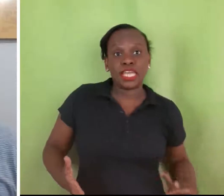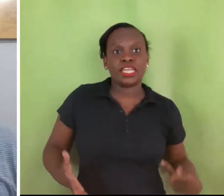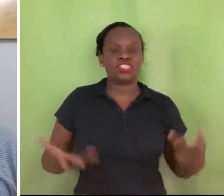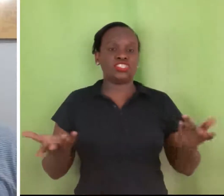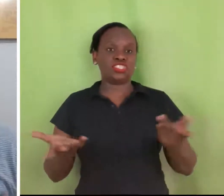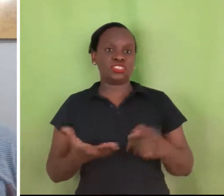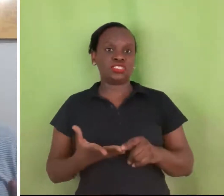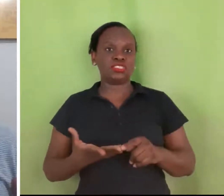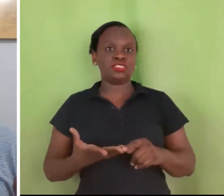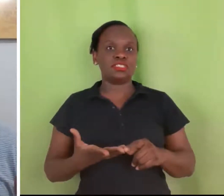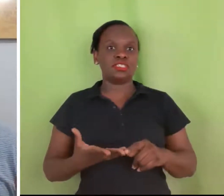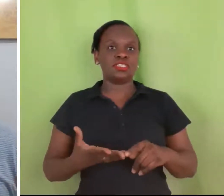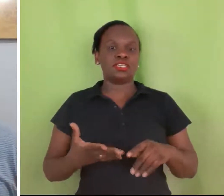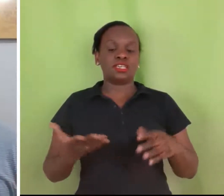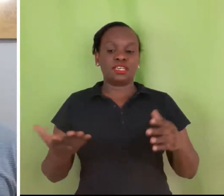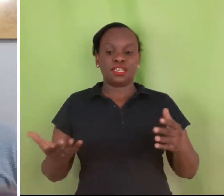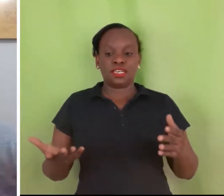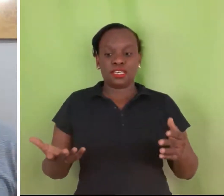né?